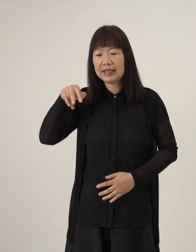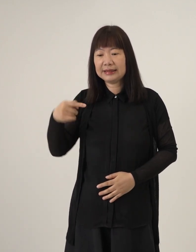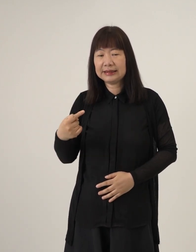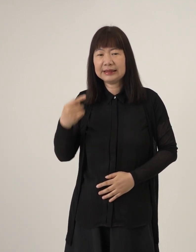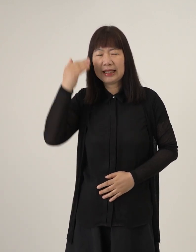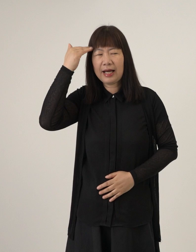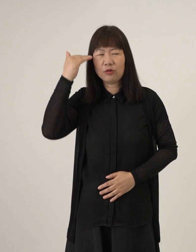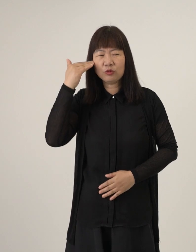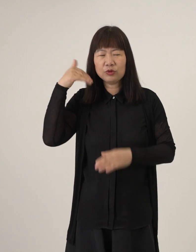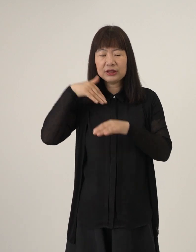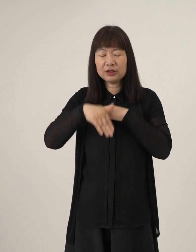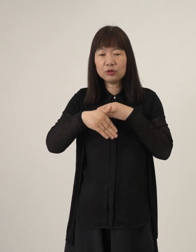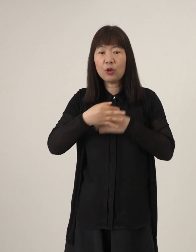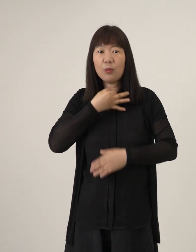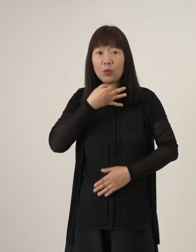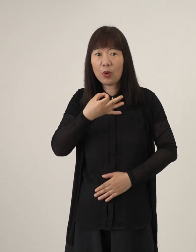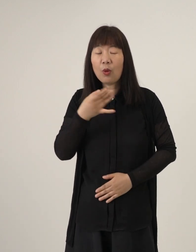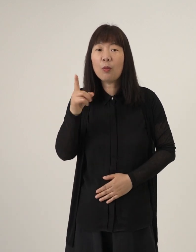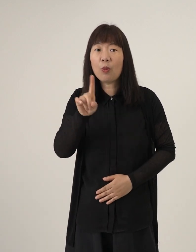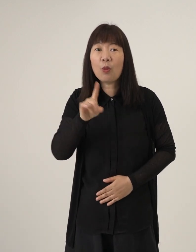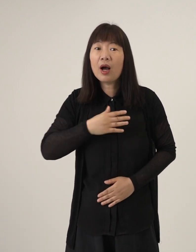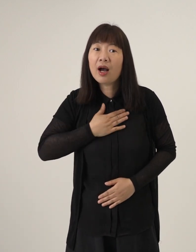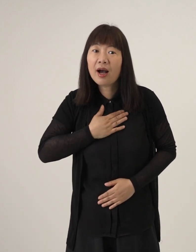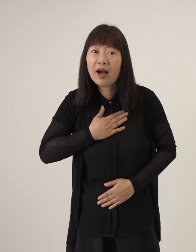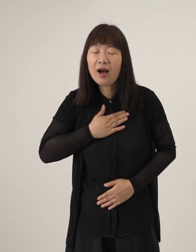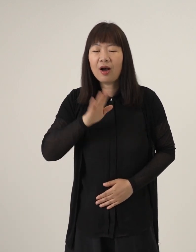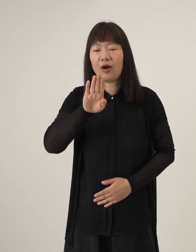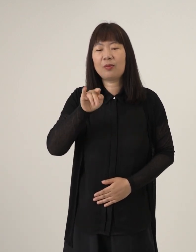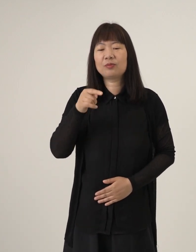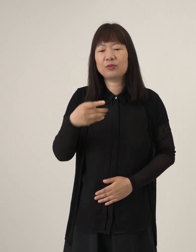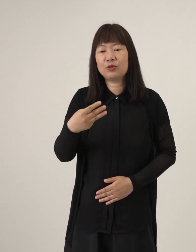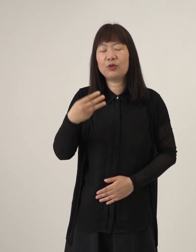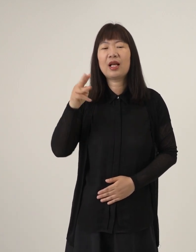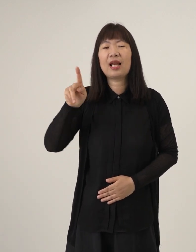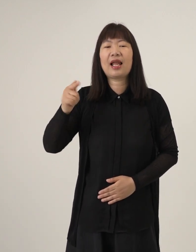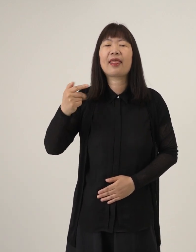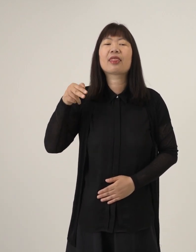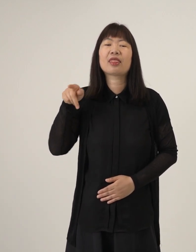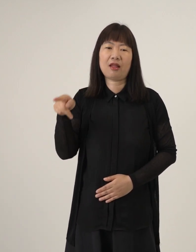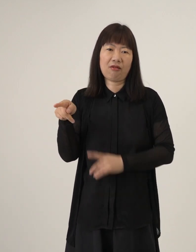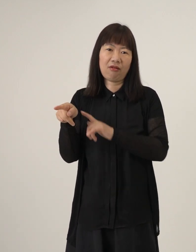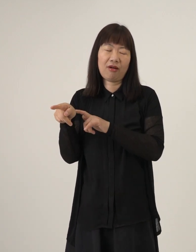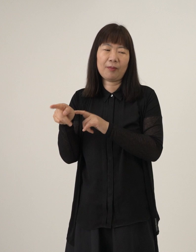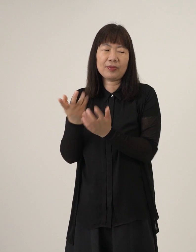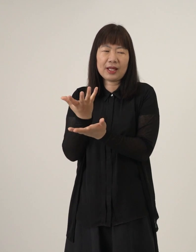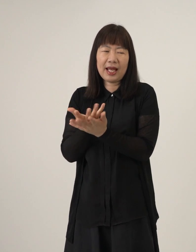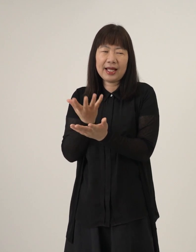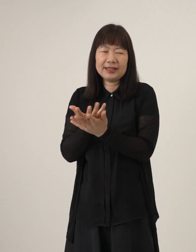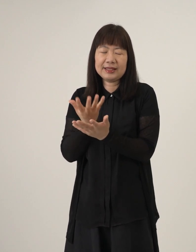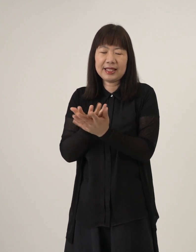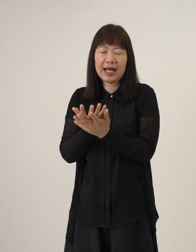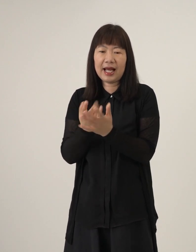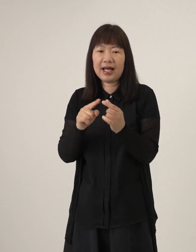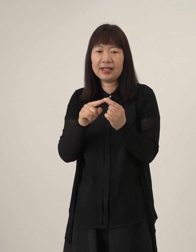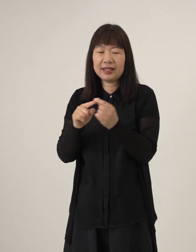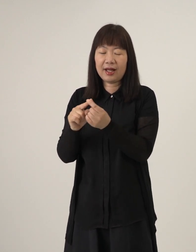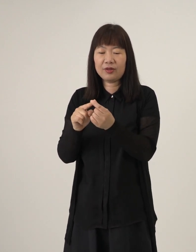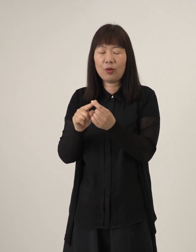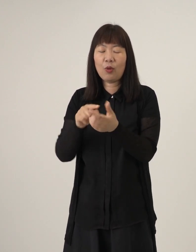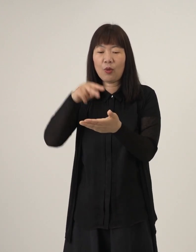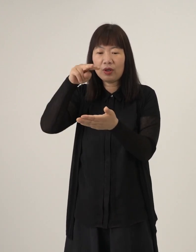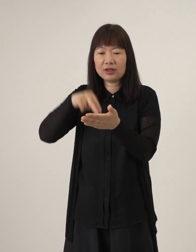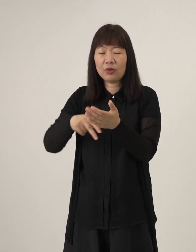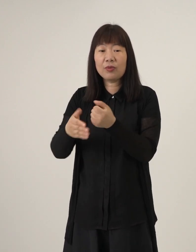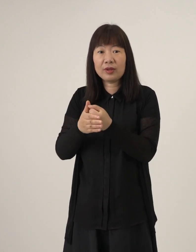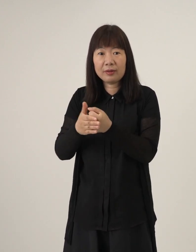우리말식으로 부르면 뭐라고 부르는지 아세요? 불란서. 이게 이제 한자 표기대로 부르다 보니까